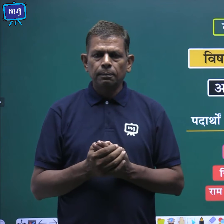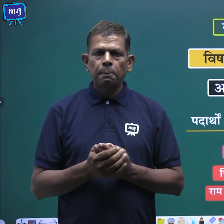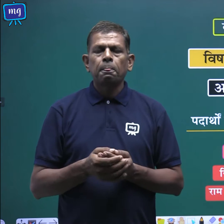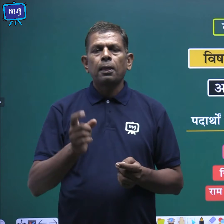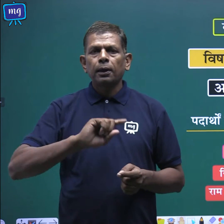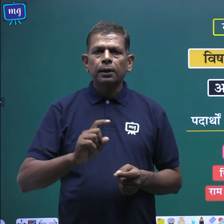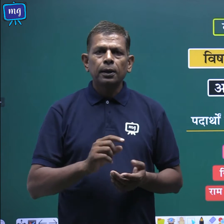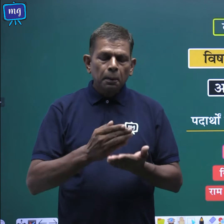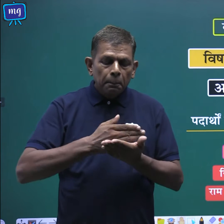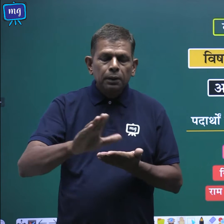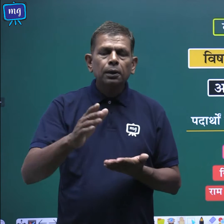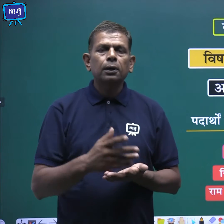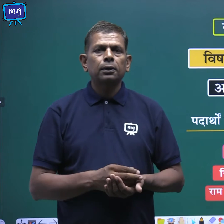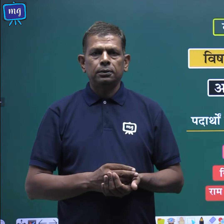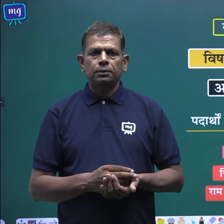कि पृथक्करण